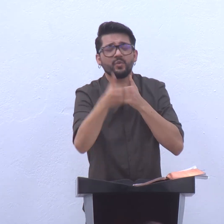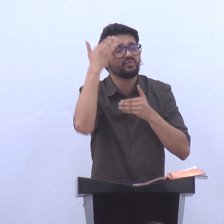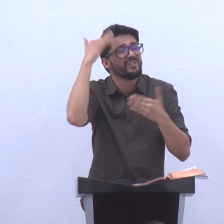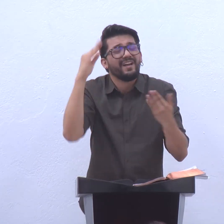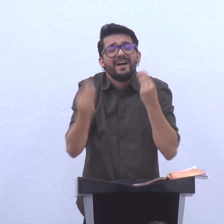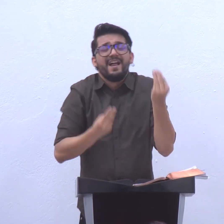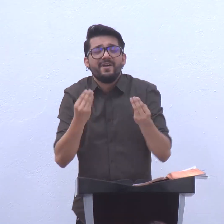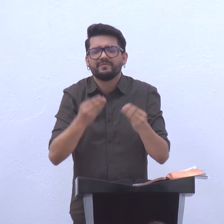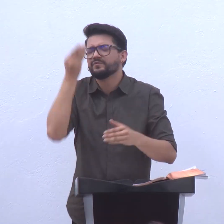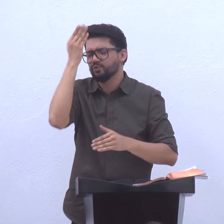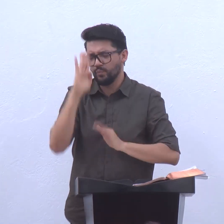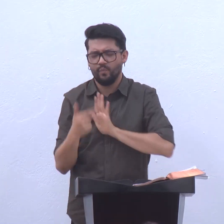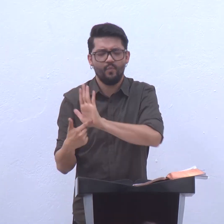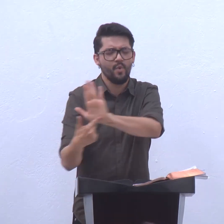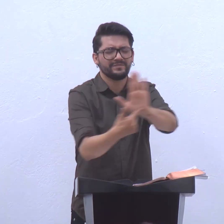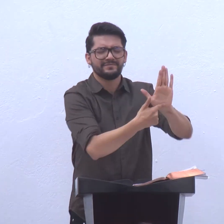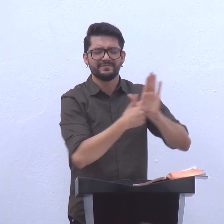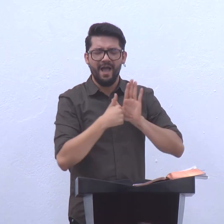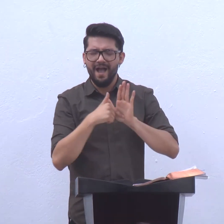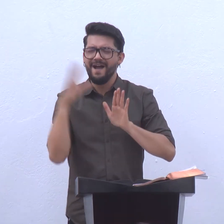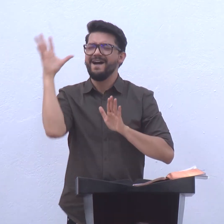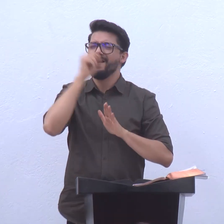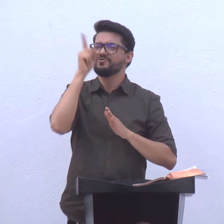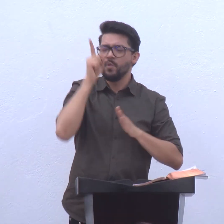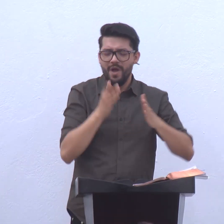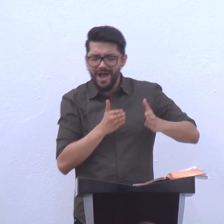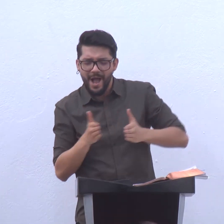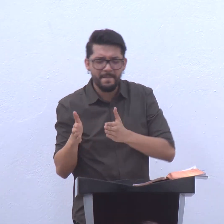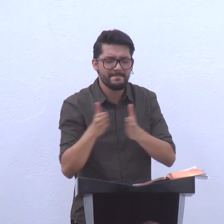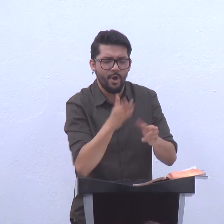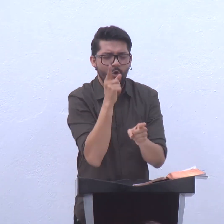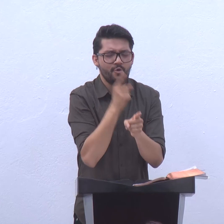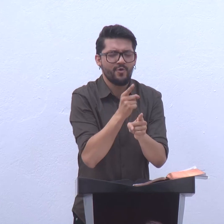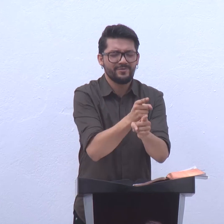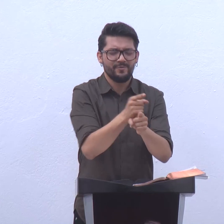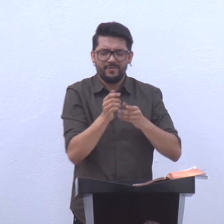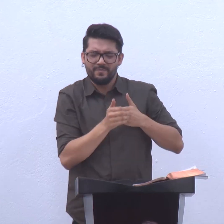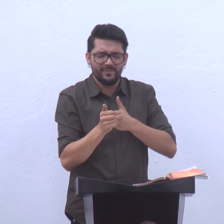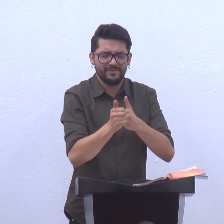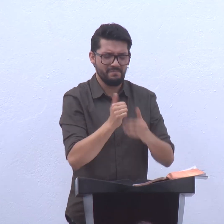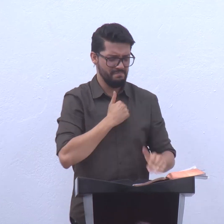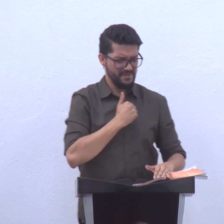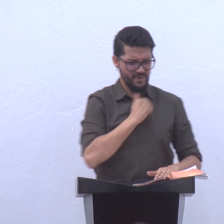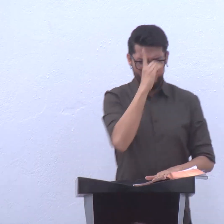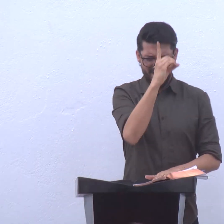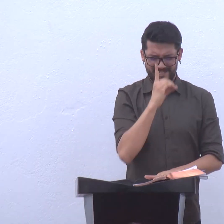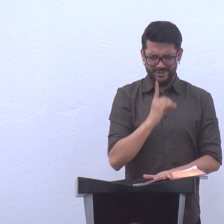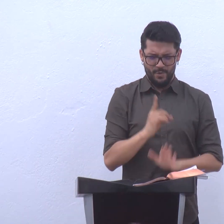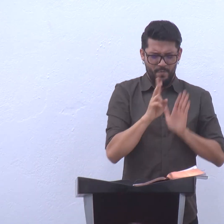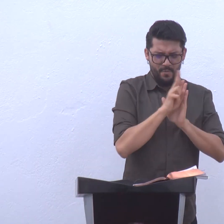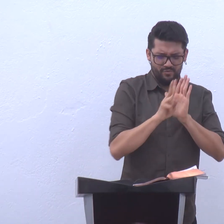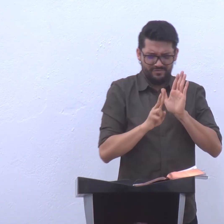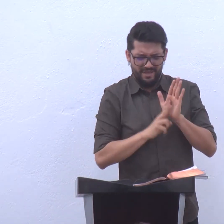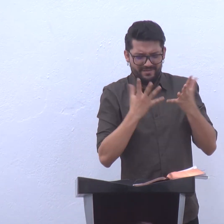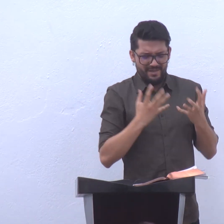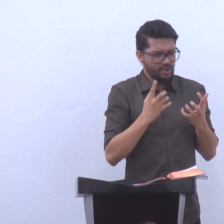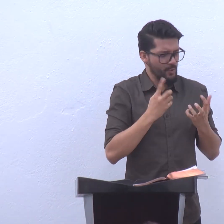de ti, que lo que viene para el próximo año tú nos lo mostrarás y nos guiarás. Tú nos encaminarás a tu perfecta voluntad, que